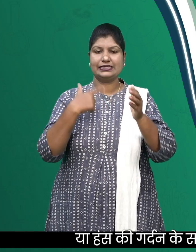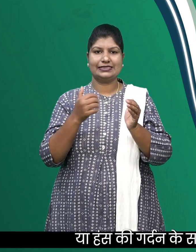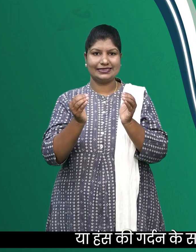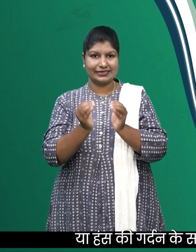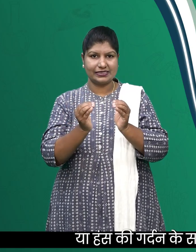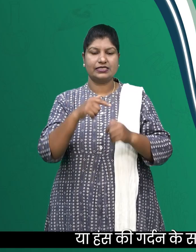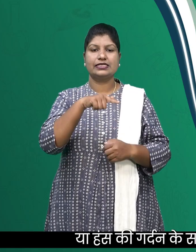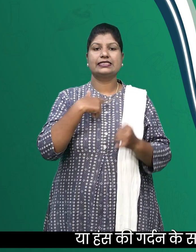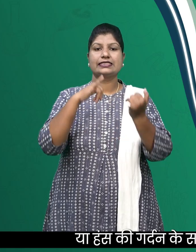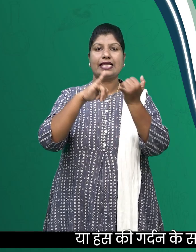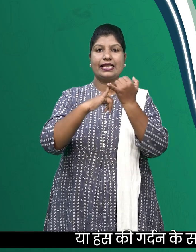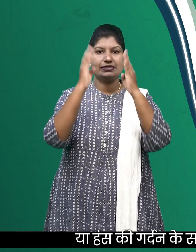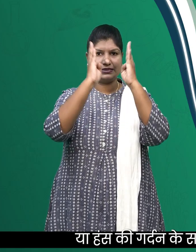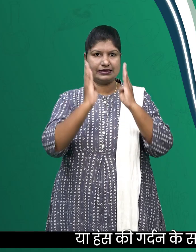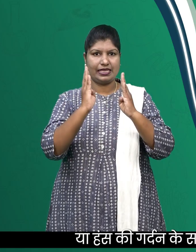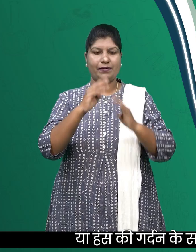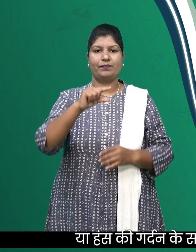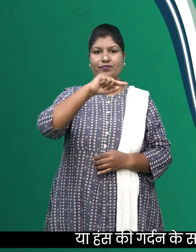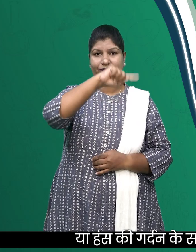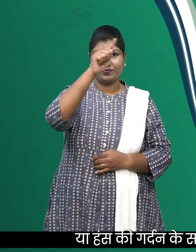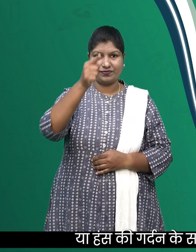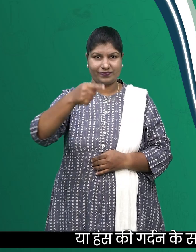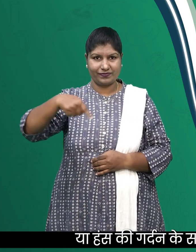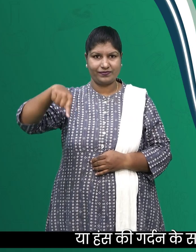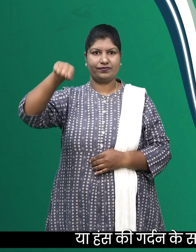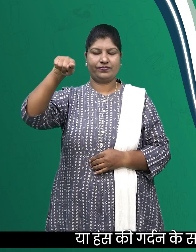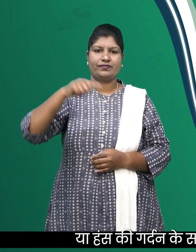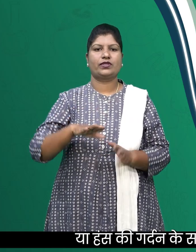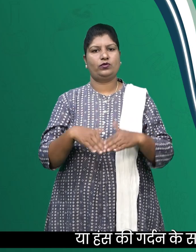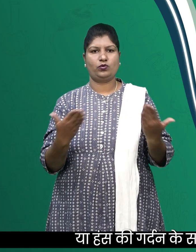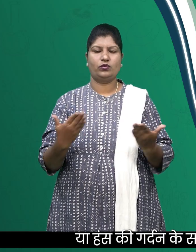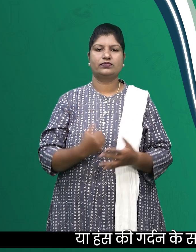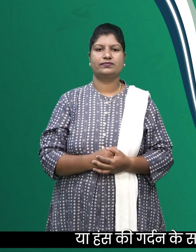हंस की गर्दन के साथ एक विशेष फ्लास्क का इस्तेमाल किया